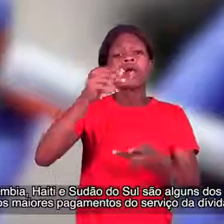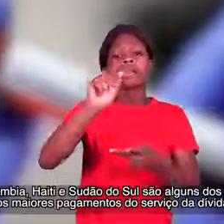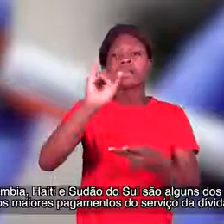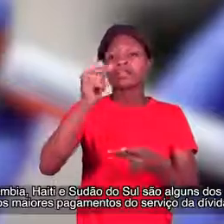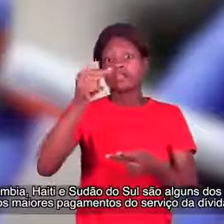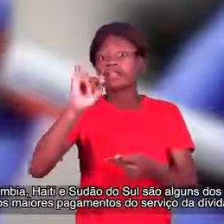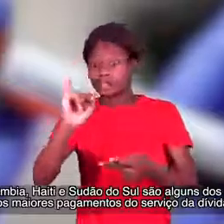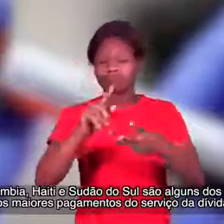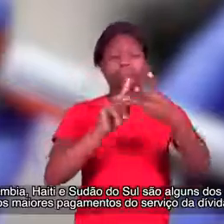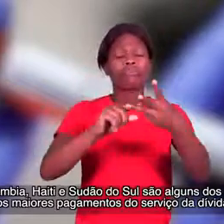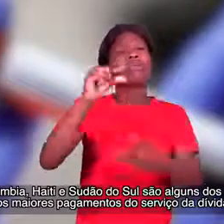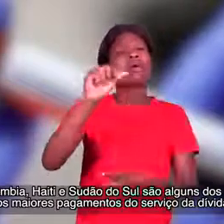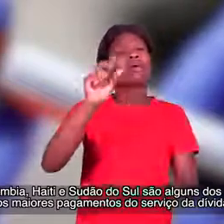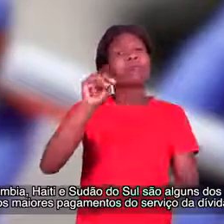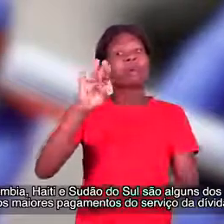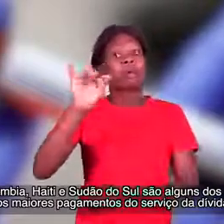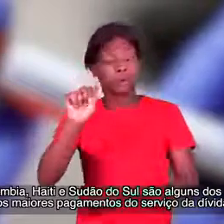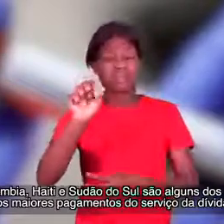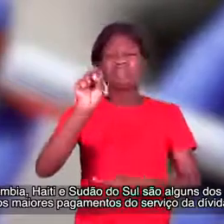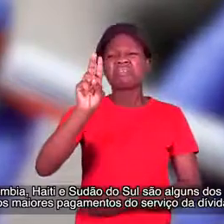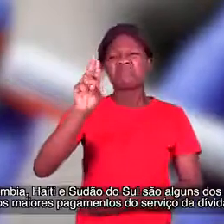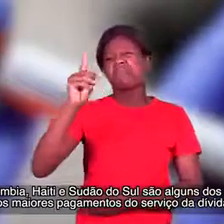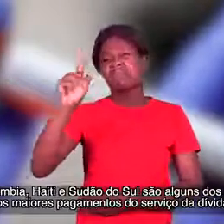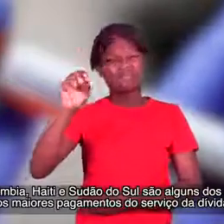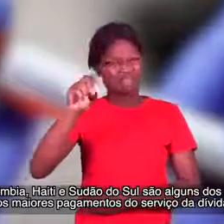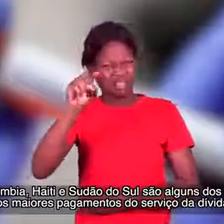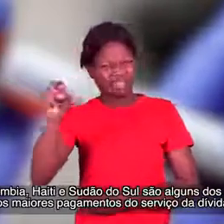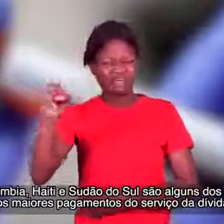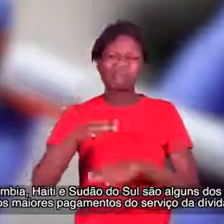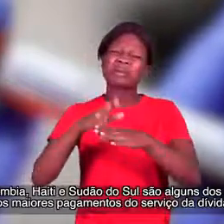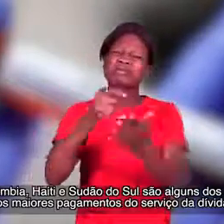Sudão do Sul são alguns dos países com os maiores pagamentos do serviço da dívida.